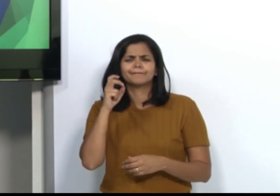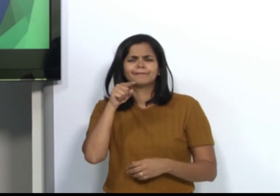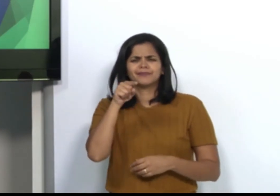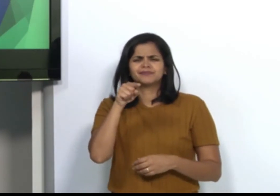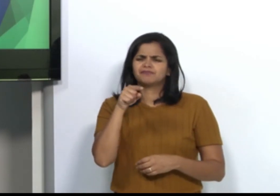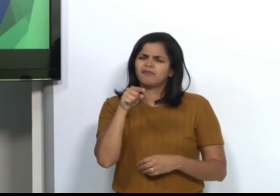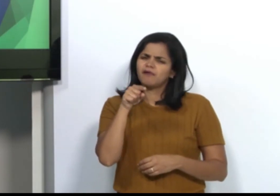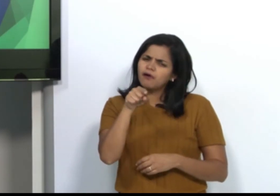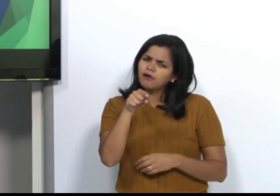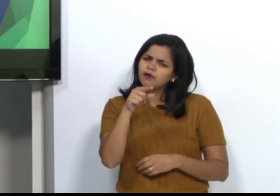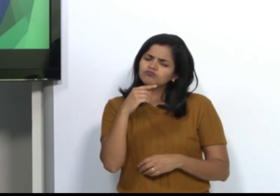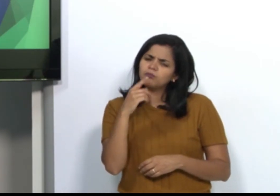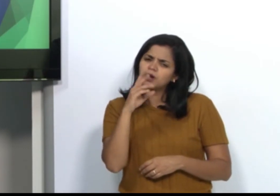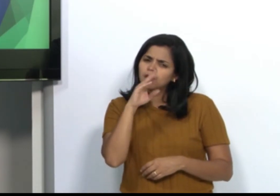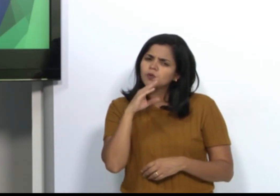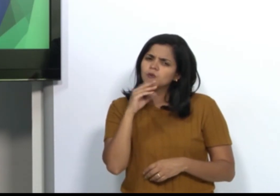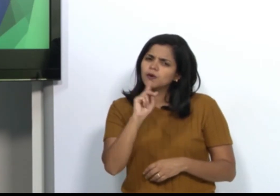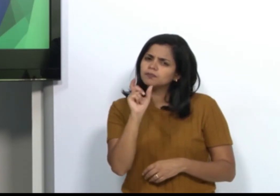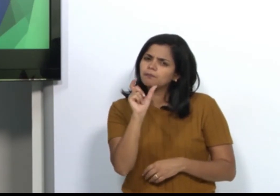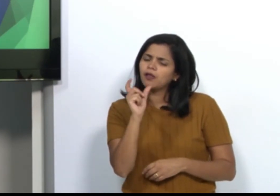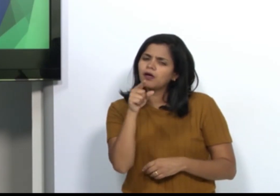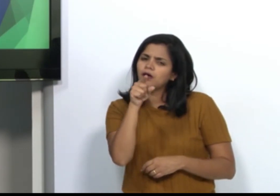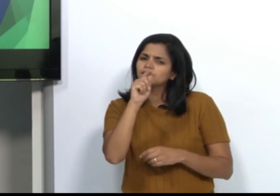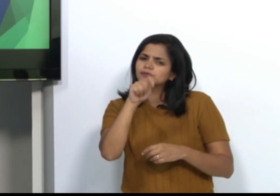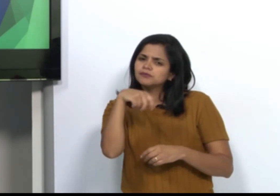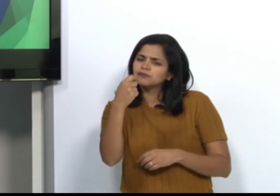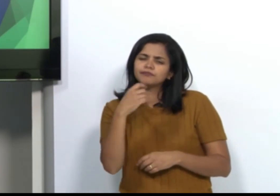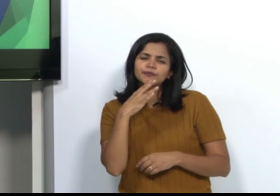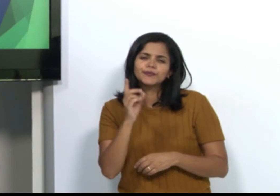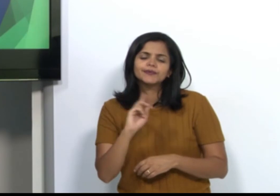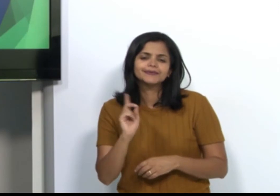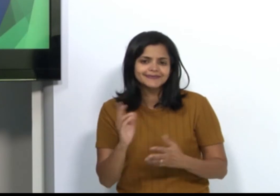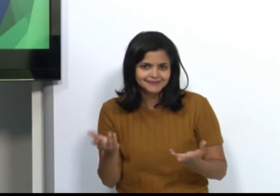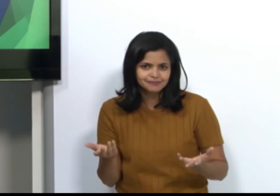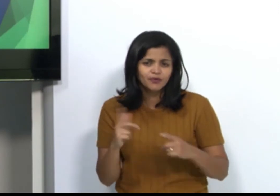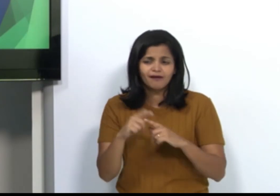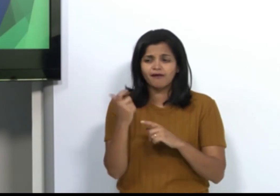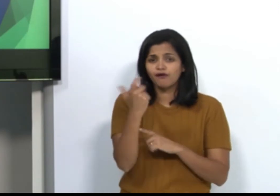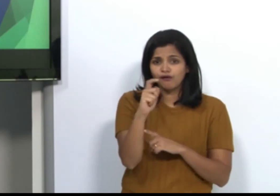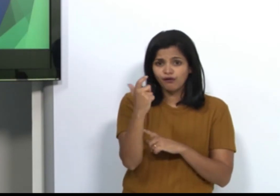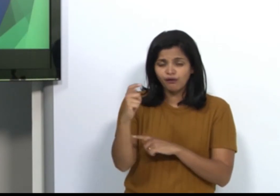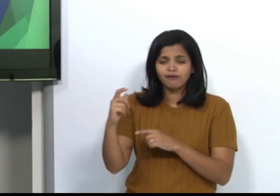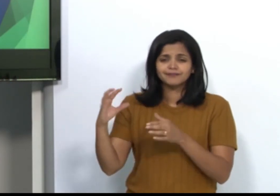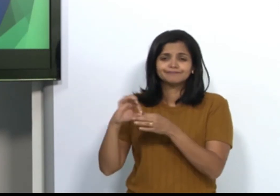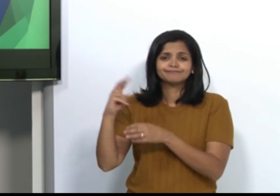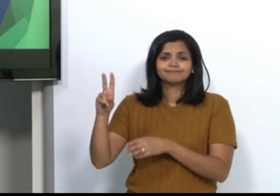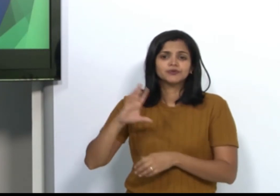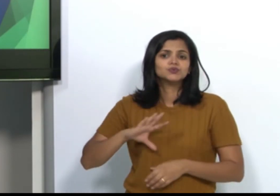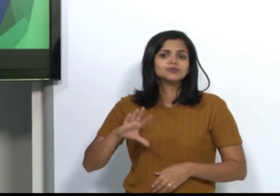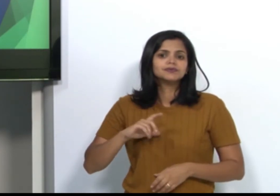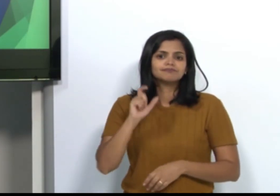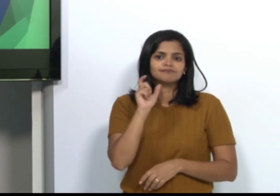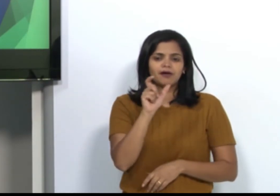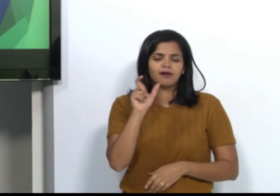Se você não conhece a palavra, coloque ali, ok? Se você tem dificuldade com a palavra no português.